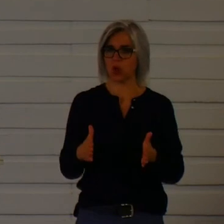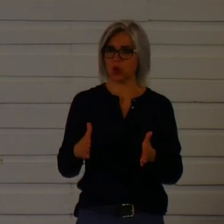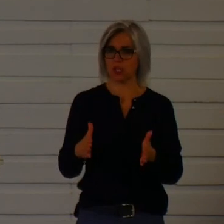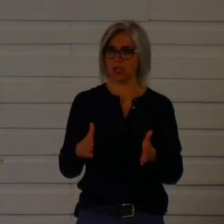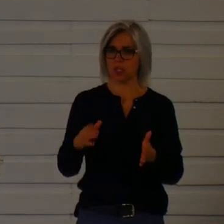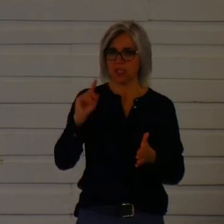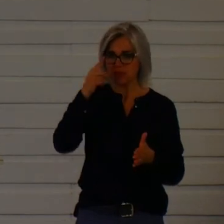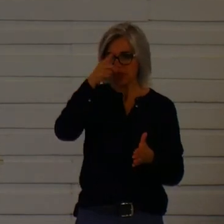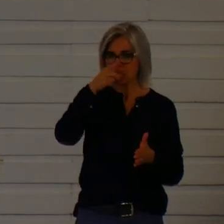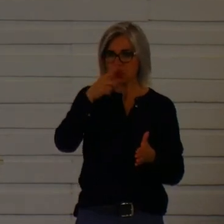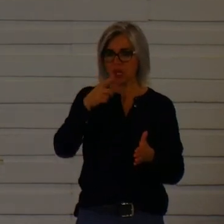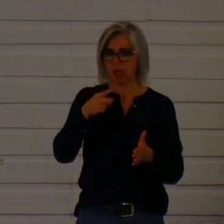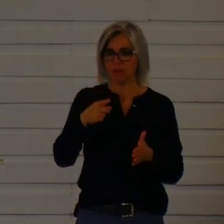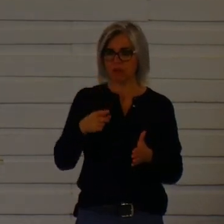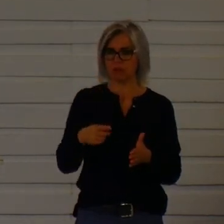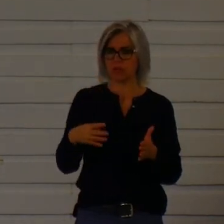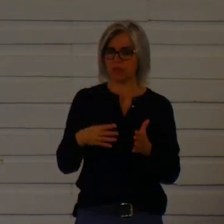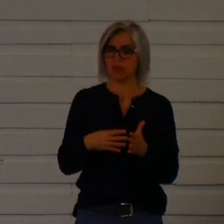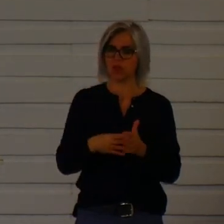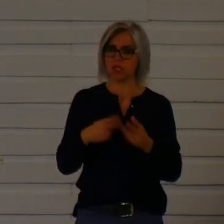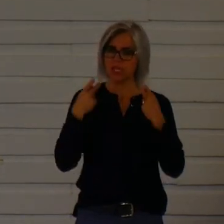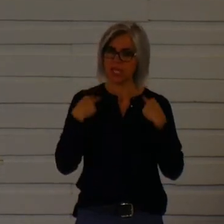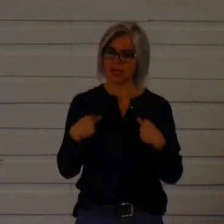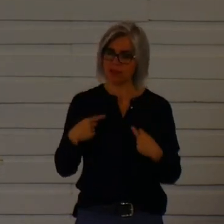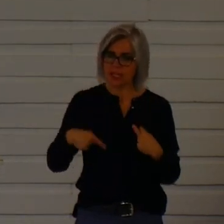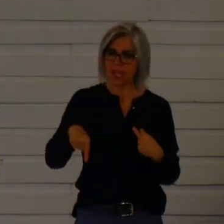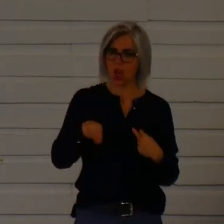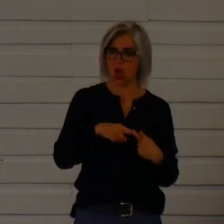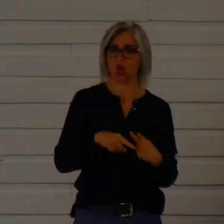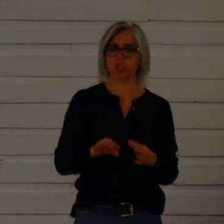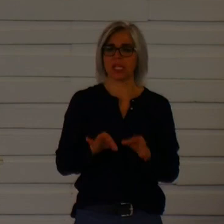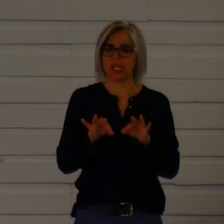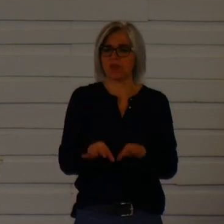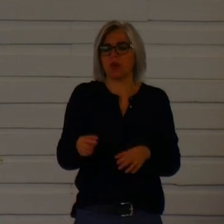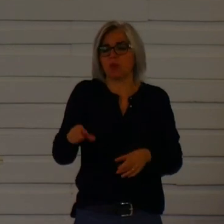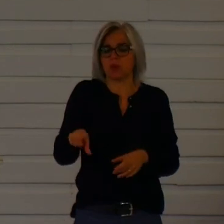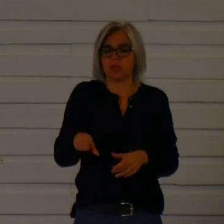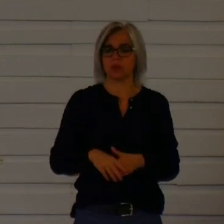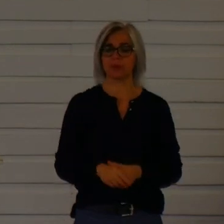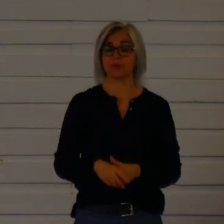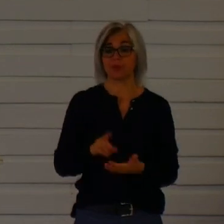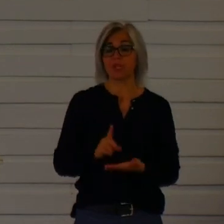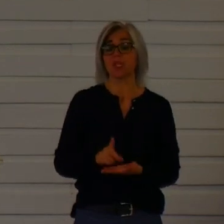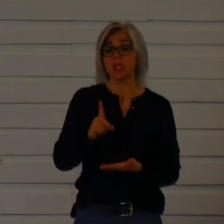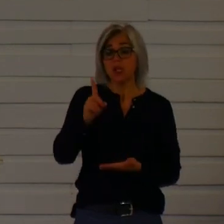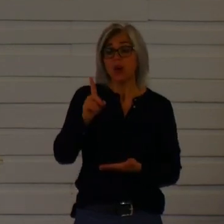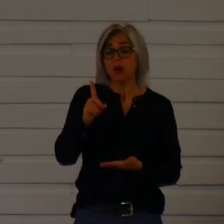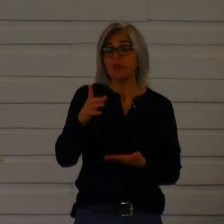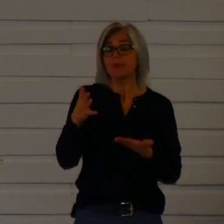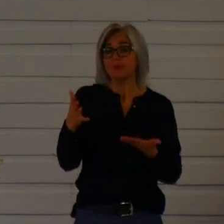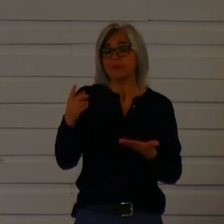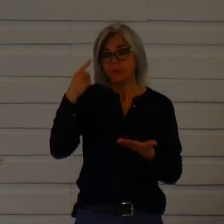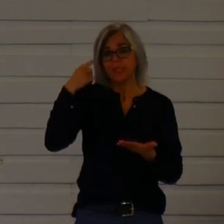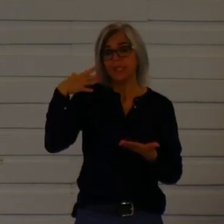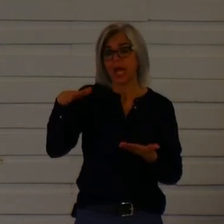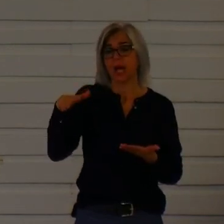vita? Hanno sempre un obiettivo, hanno sempre uno scopo da parte del Signore. Io non so se tu stai vivendo